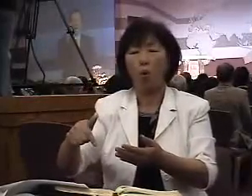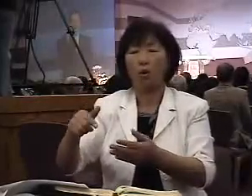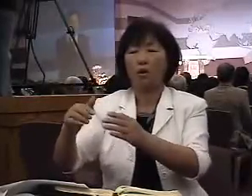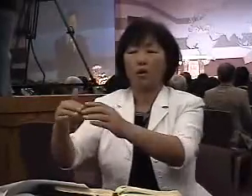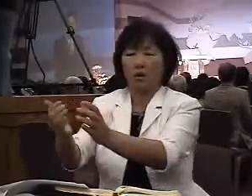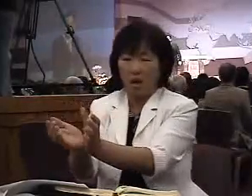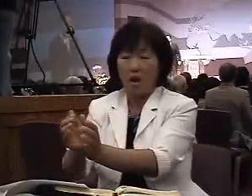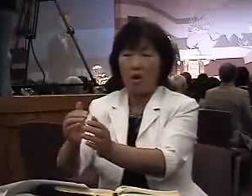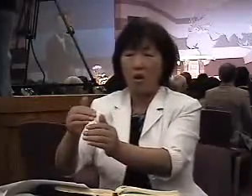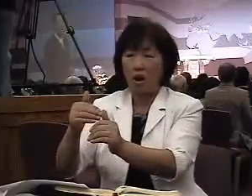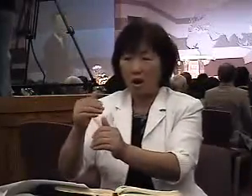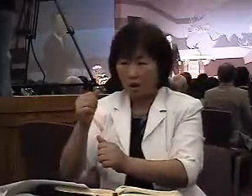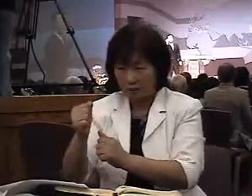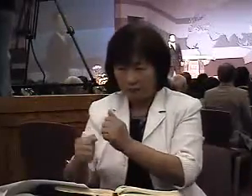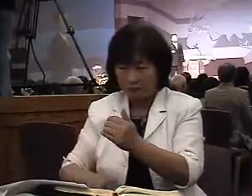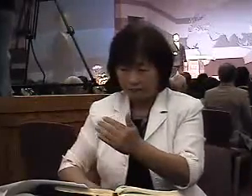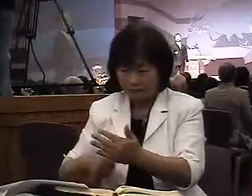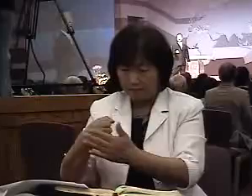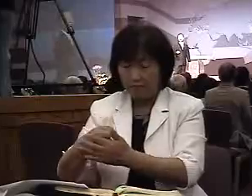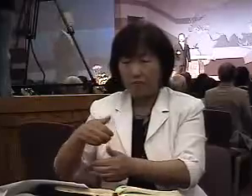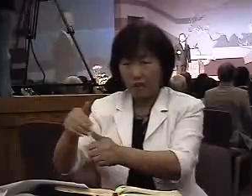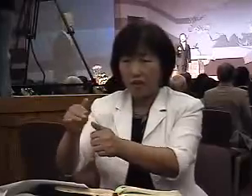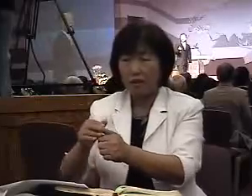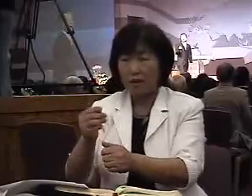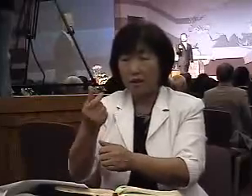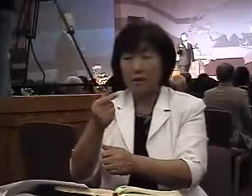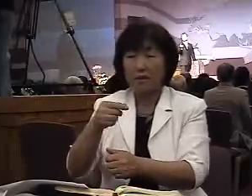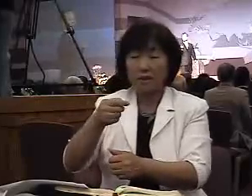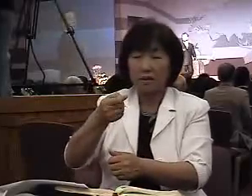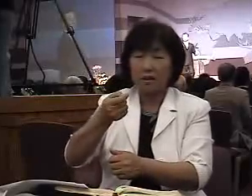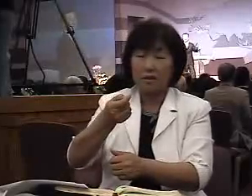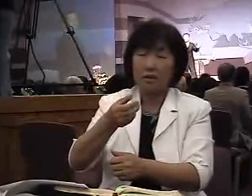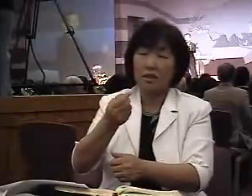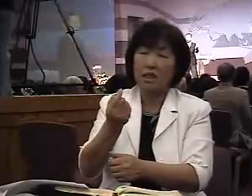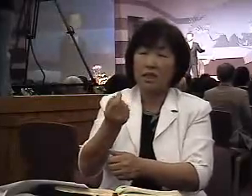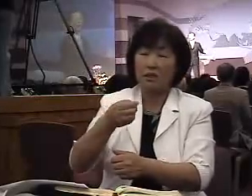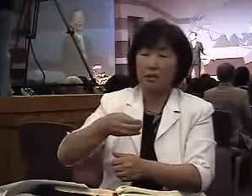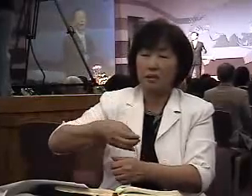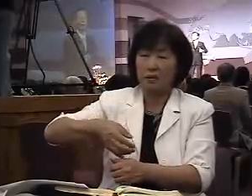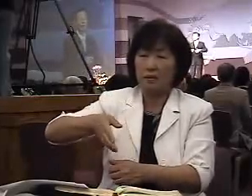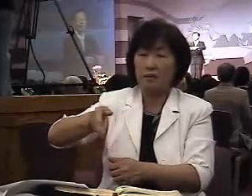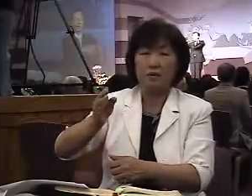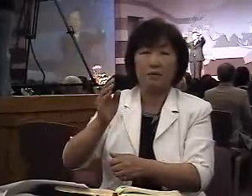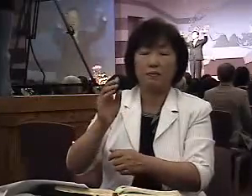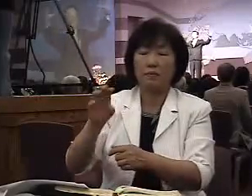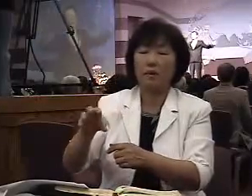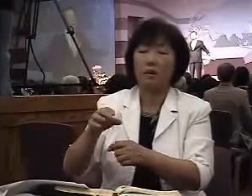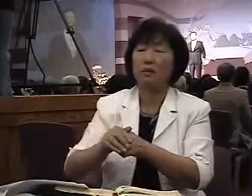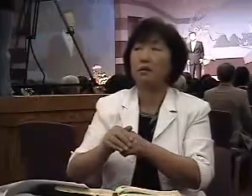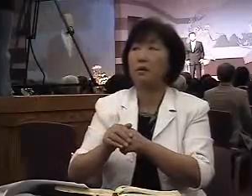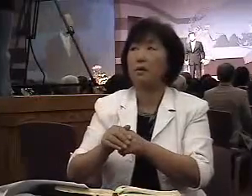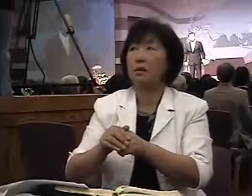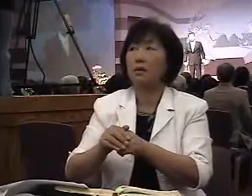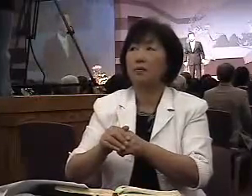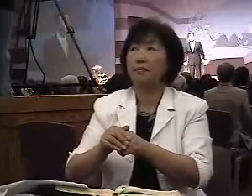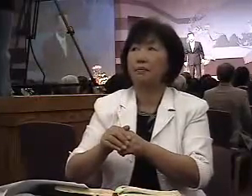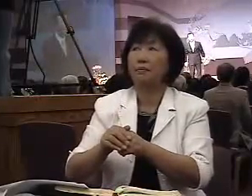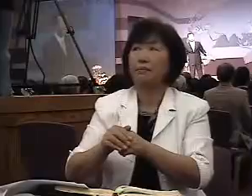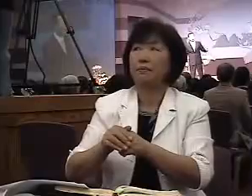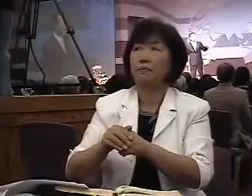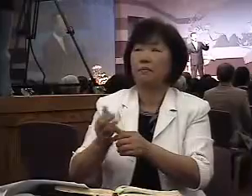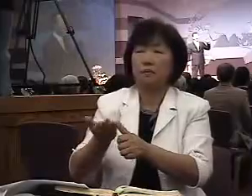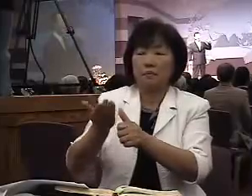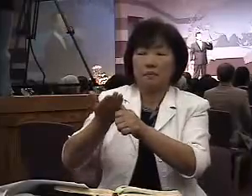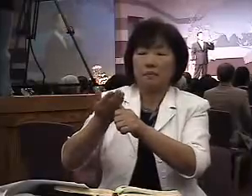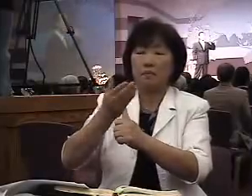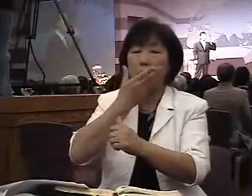그곳에 작은 씨가 되고 작은 불꽃이 되고 나중에 그 불꽃이 캐치파이어라면 큰 불이 될 수 있기 때문에